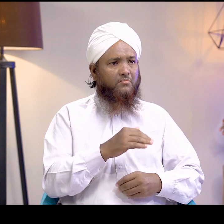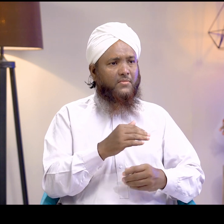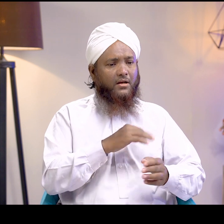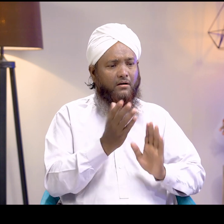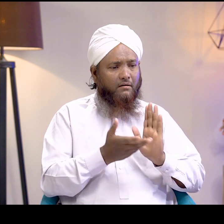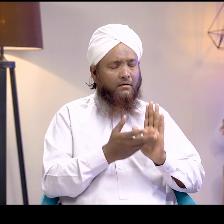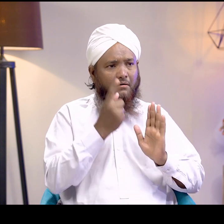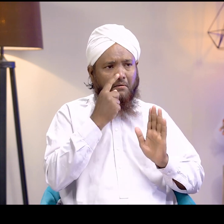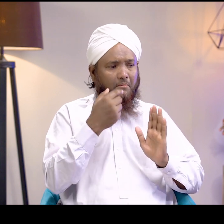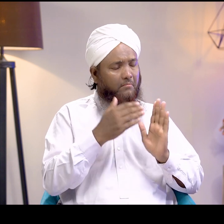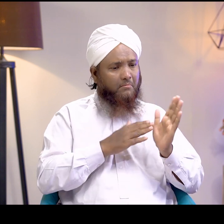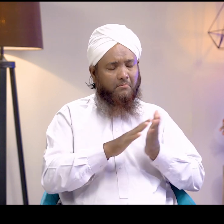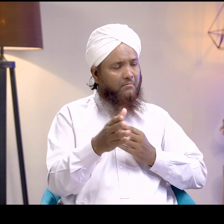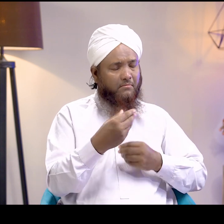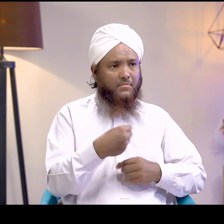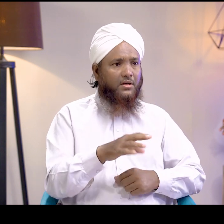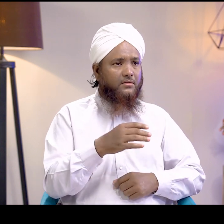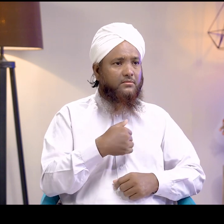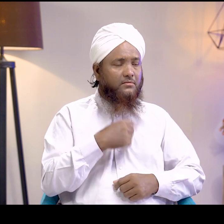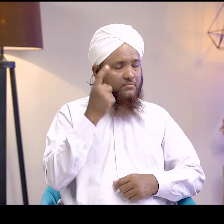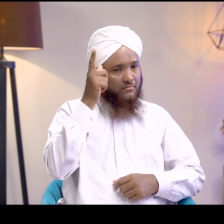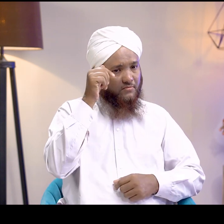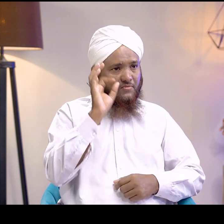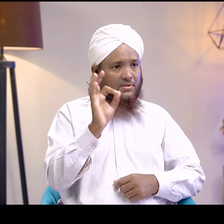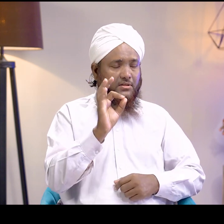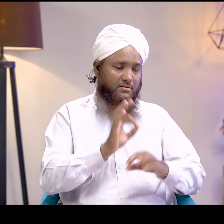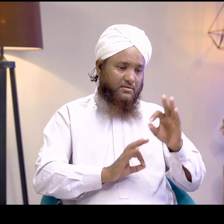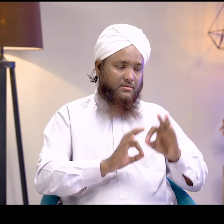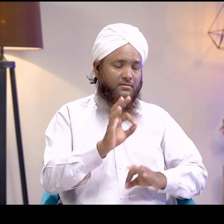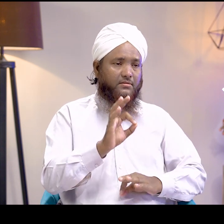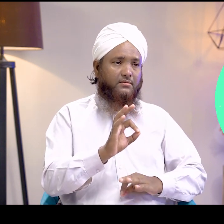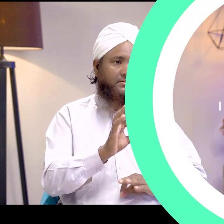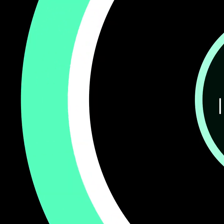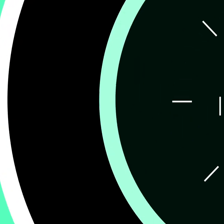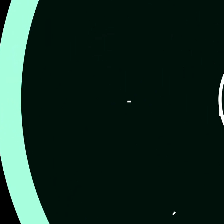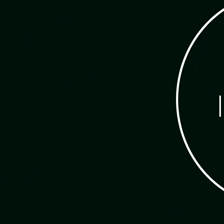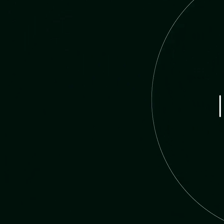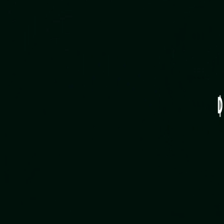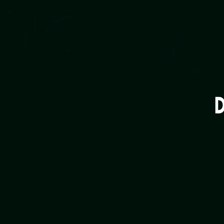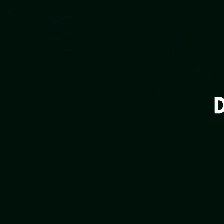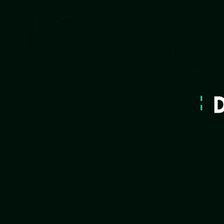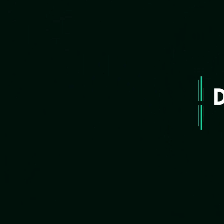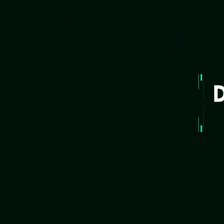जाया भी हो जाए तो मुझे कोई परवाह नहीं है तो यह इदामा बल जो है वो जायज नहीं